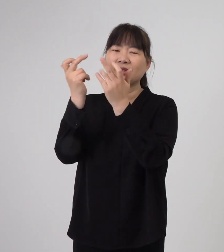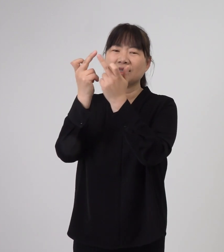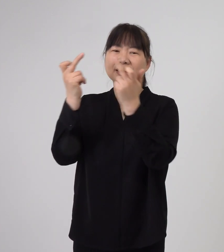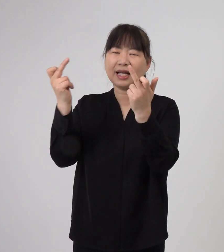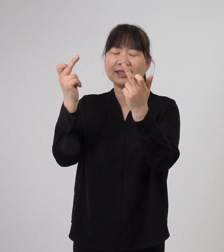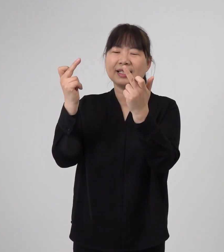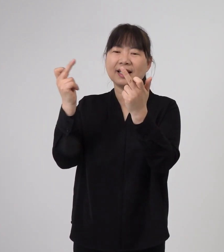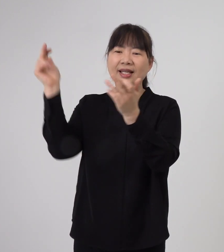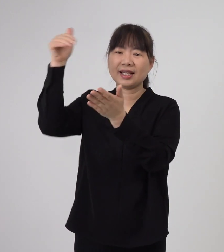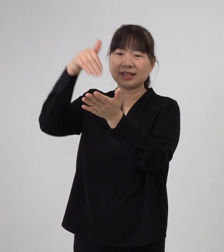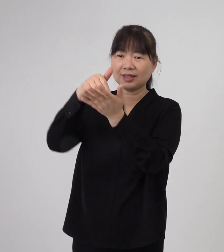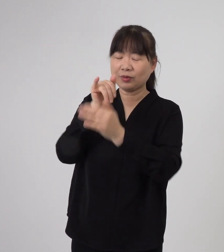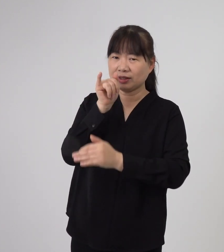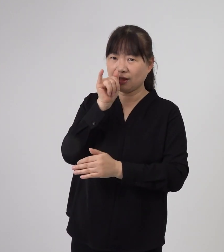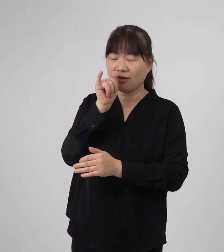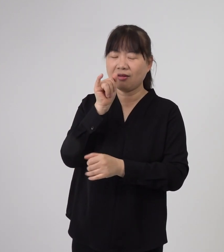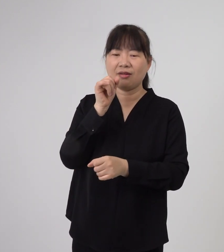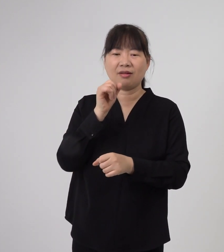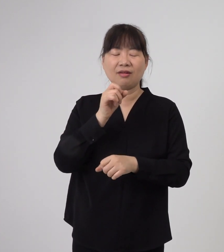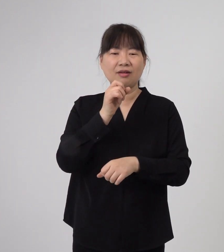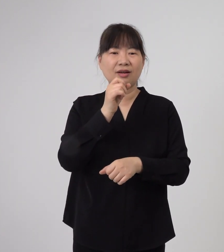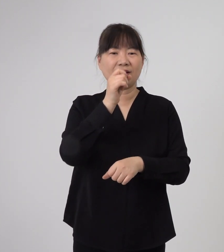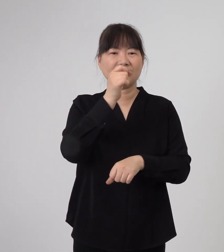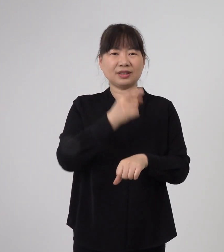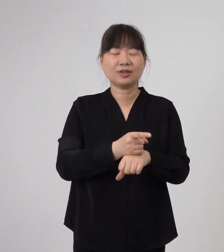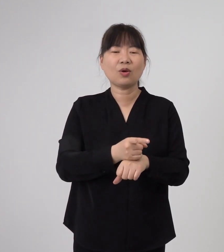호렙에 이름에, 여기 드디어 이제 모세가 등장을 합니다.